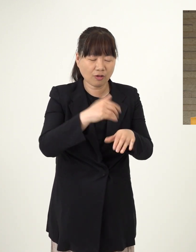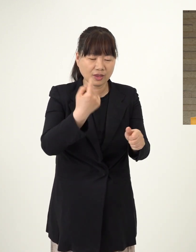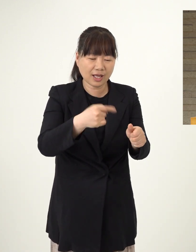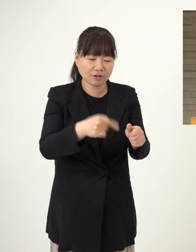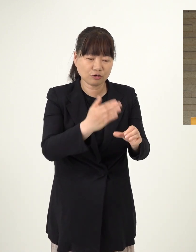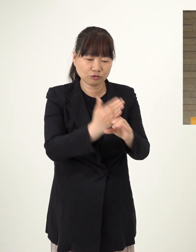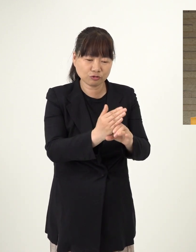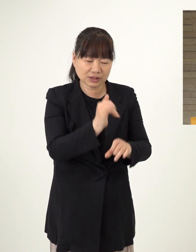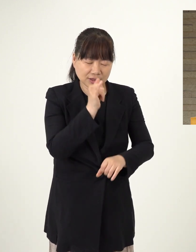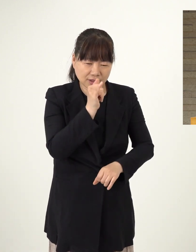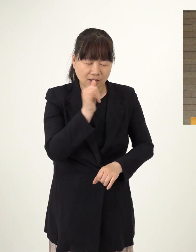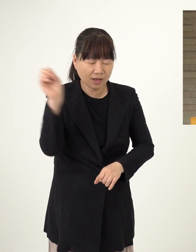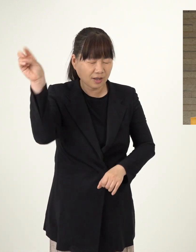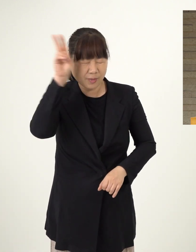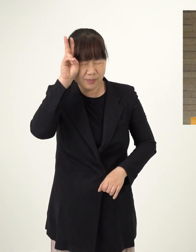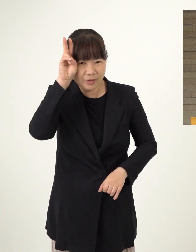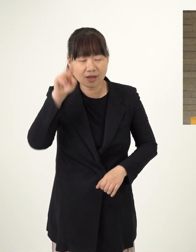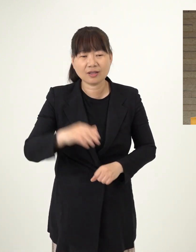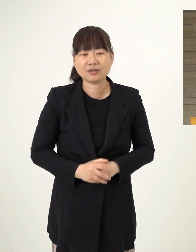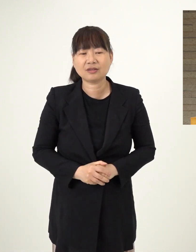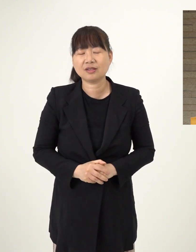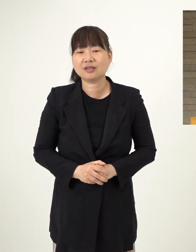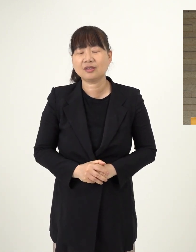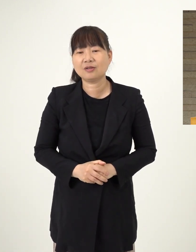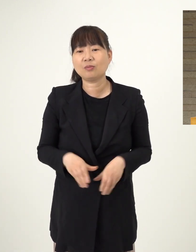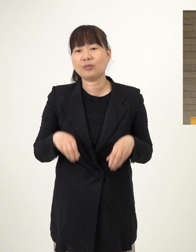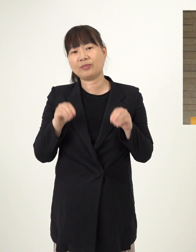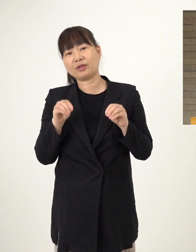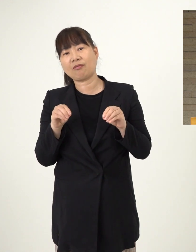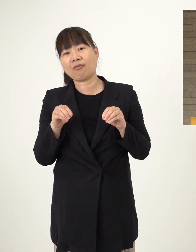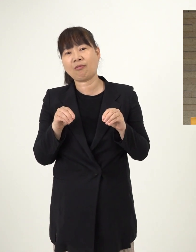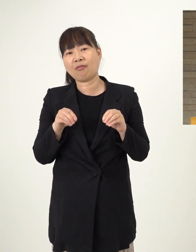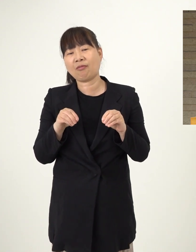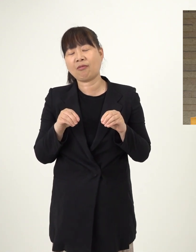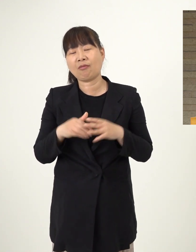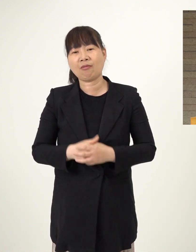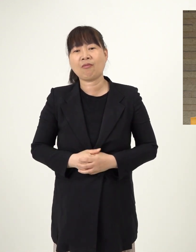있는데 갑자기 뚝 멈추더니